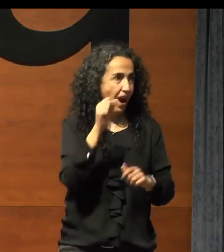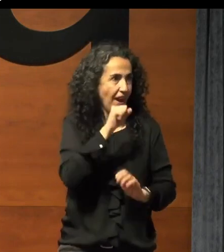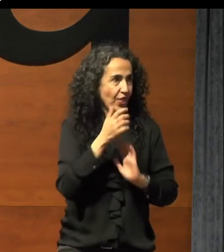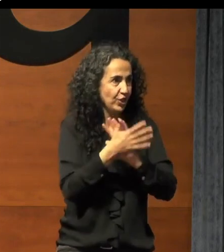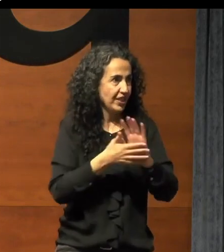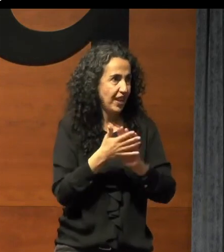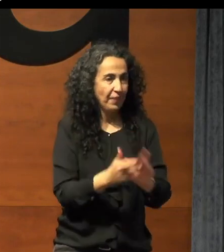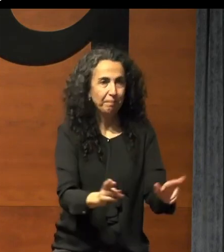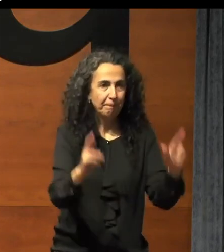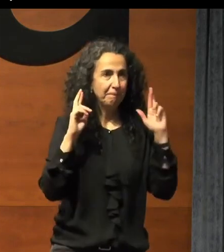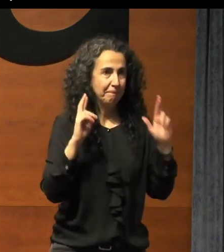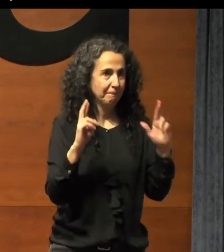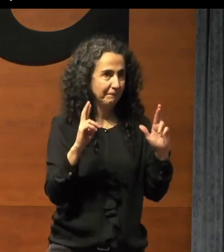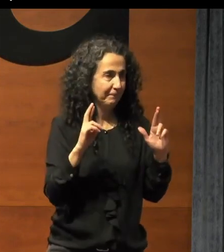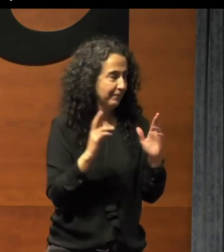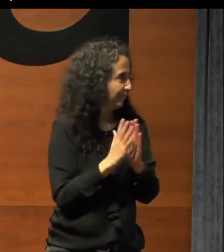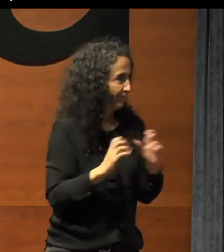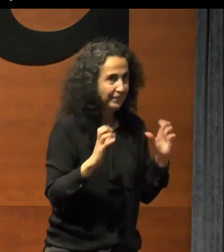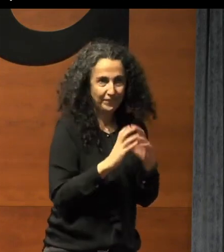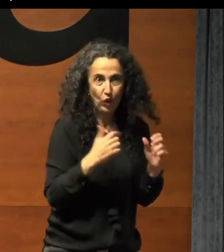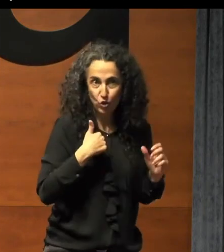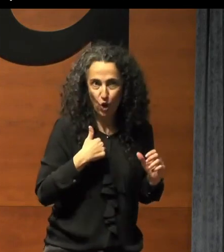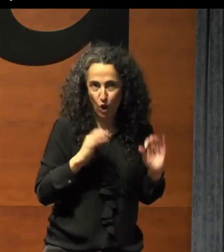un festival de la canción signada. Espero que así